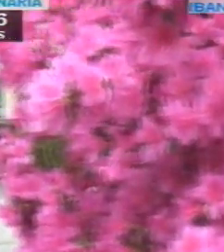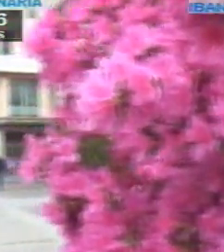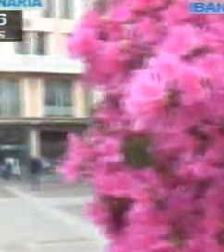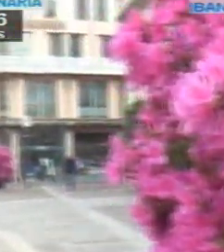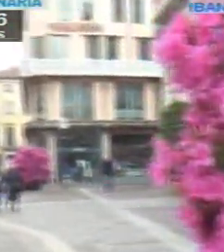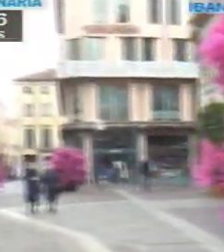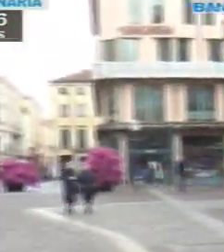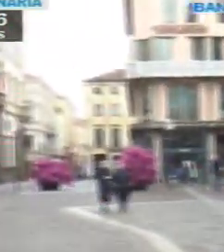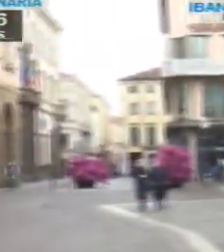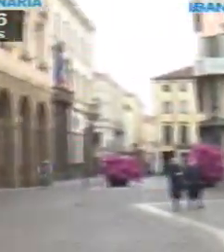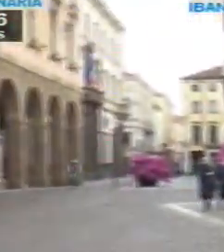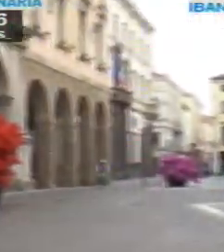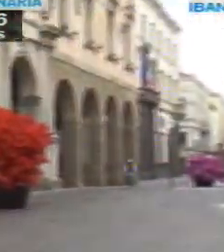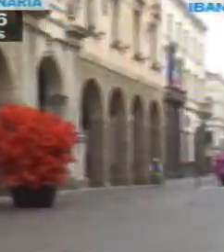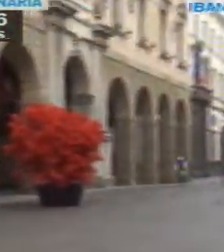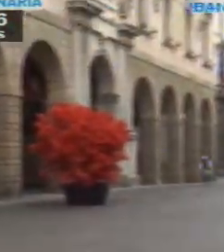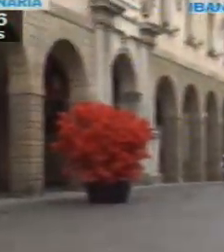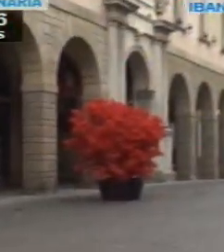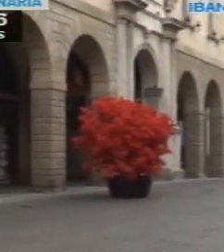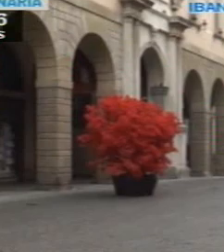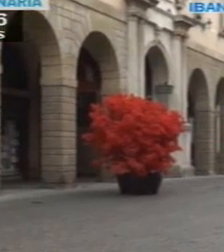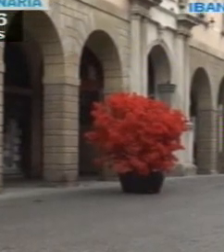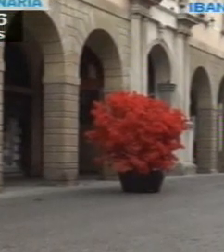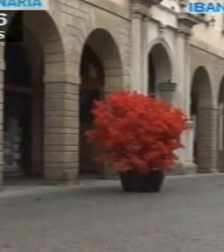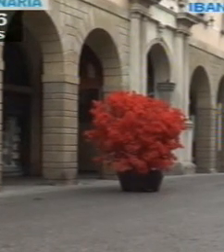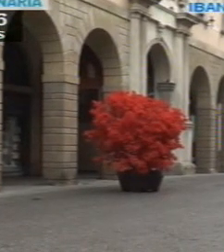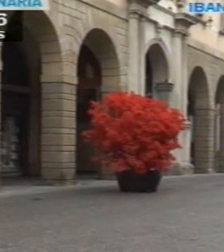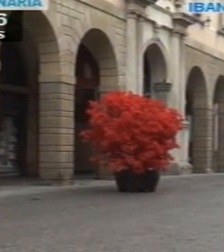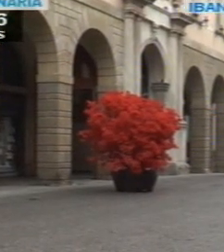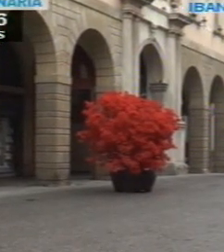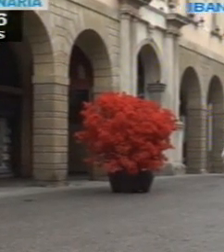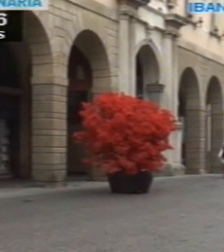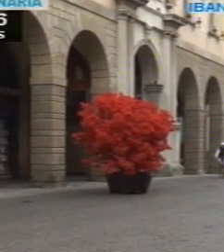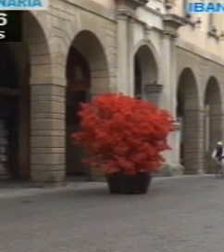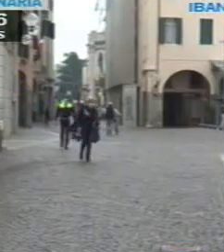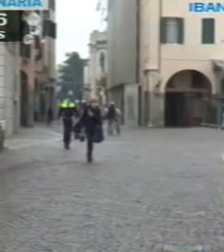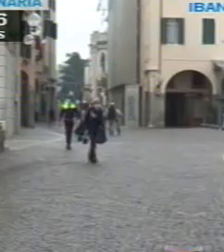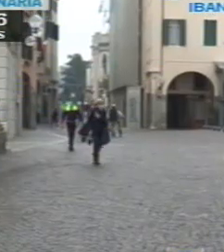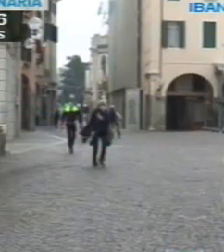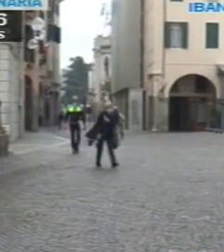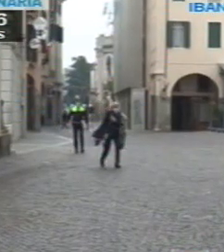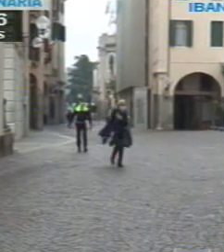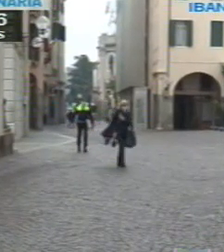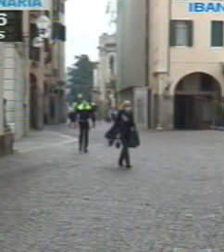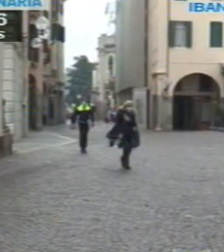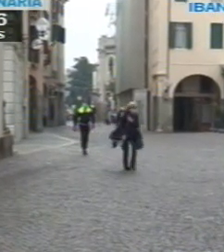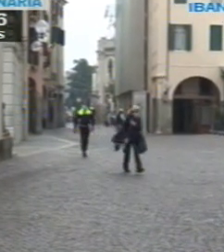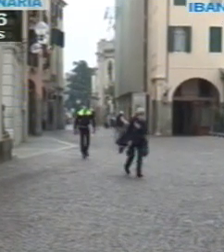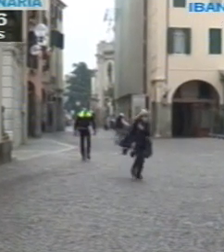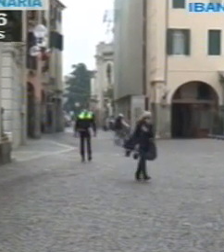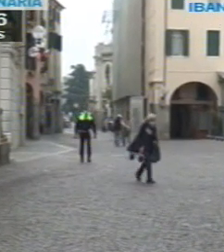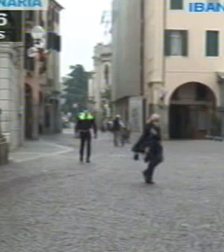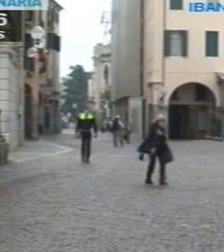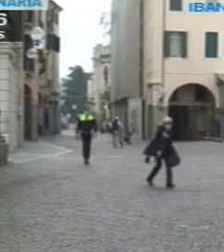dalla necessità di affrontare questa nuova emergenza già palpabile dopo il lockdown da coronavirus, la città di Padova, capitale europea